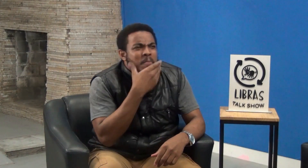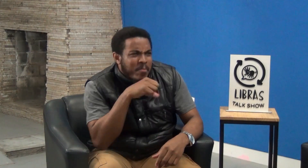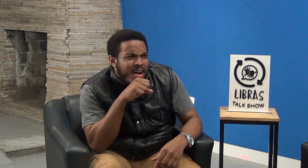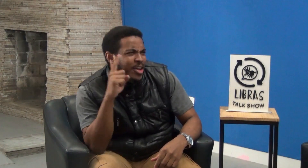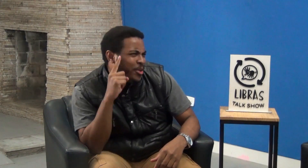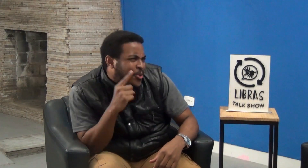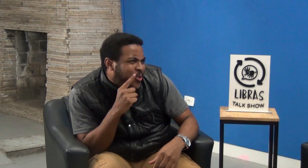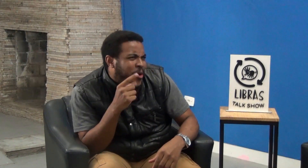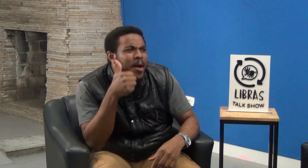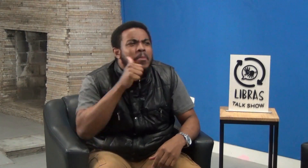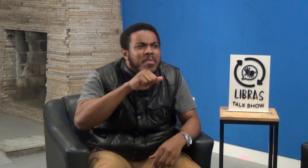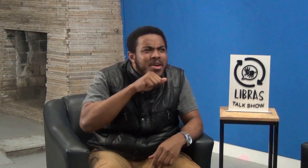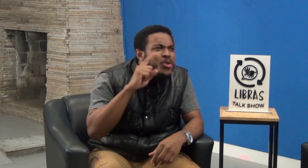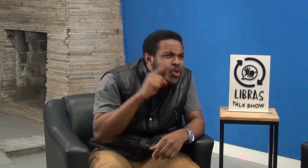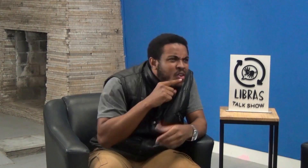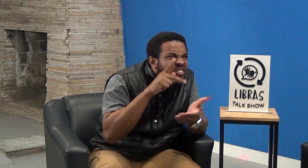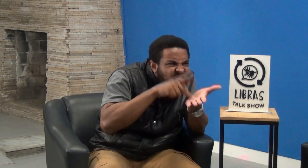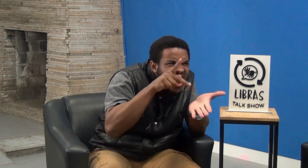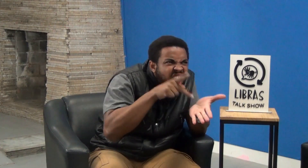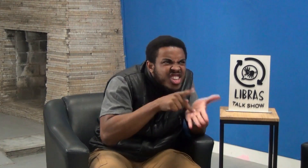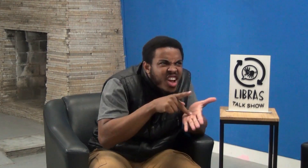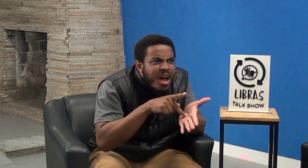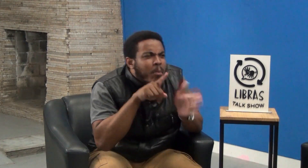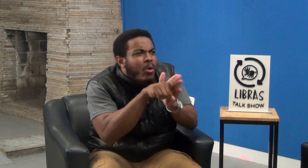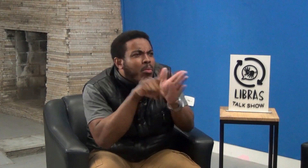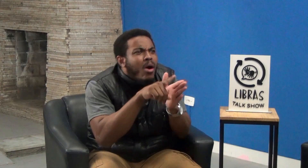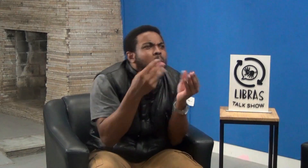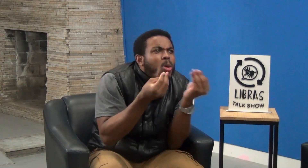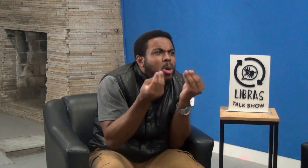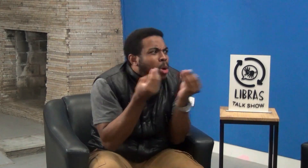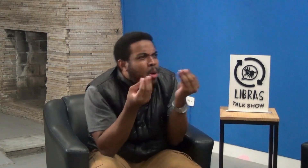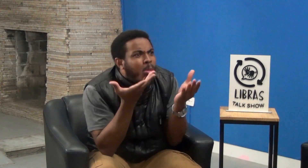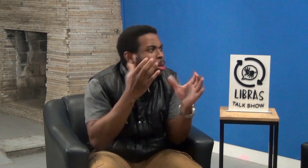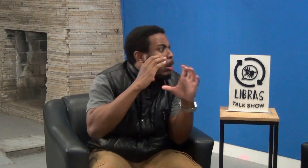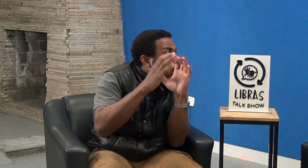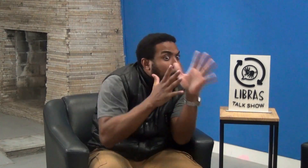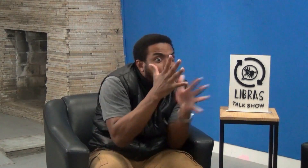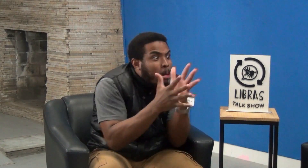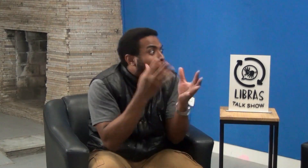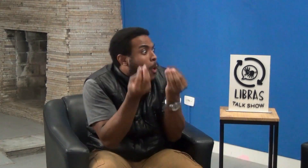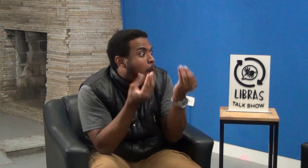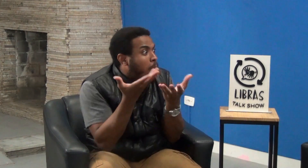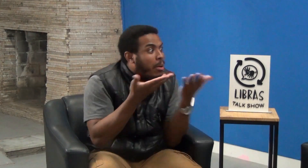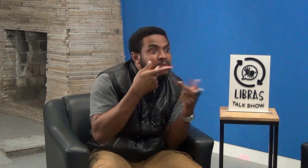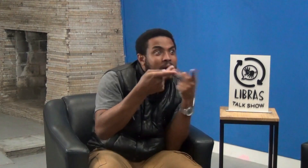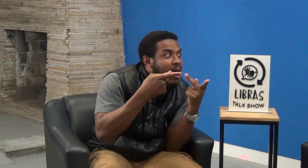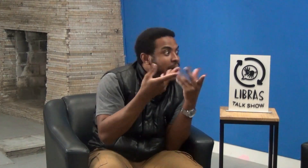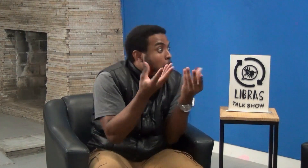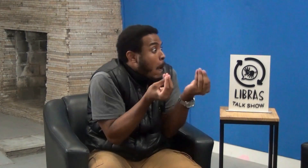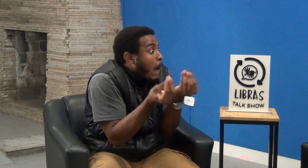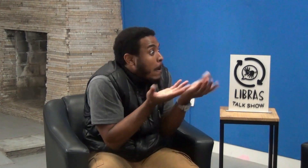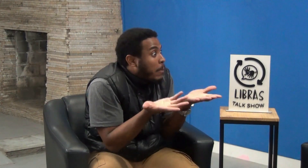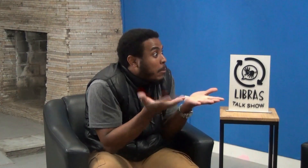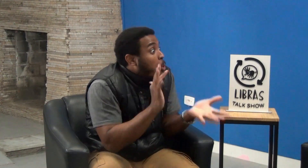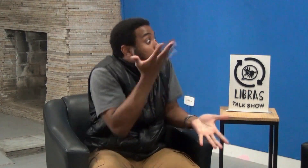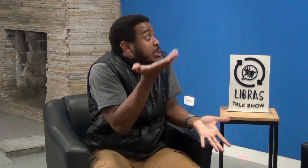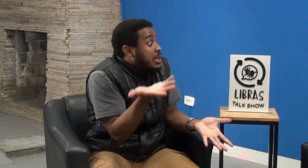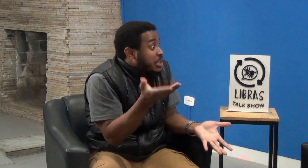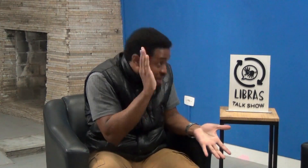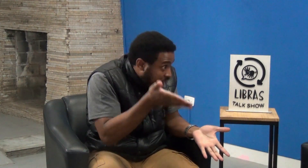eles sabem que eles são surdos, mas eles ficam perguntando, é verdade que seus pais são surdos? Como que é a Libras? Eles têm curiosidade? Como que é